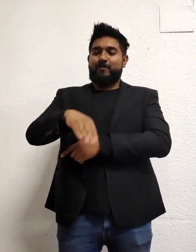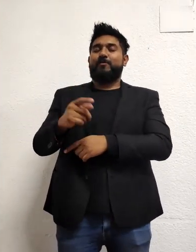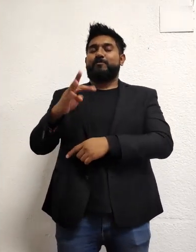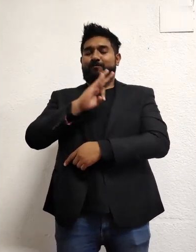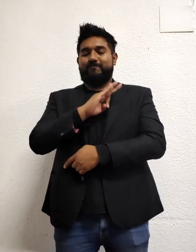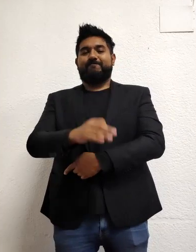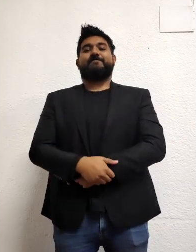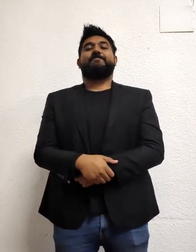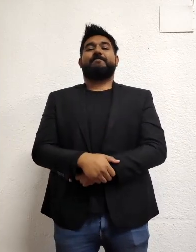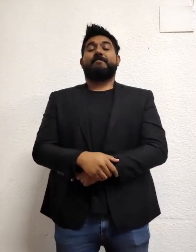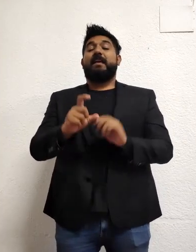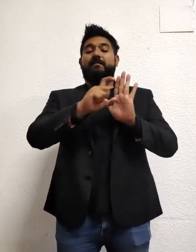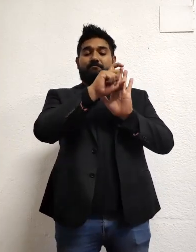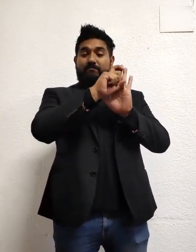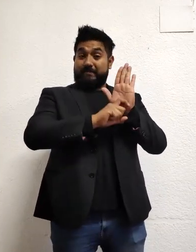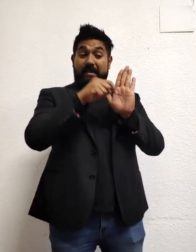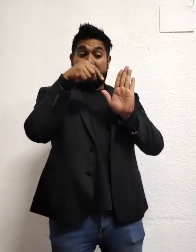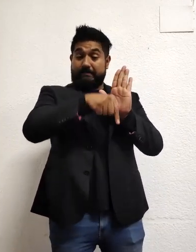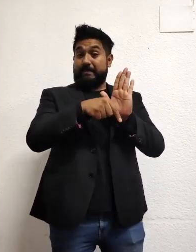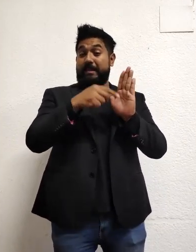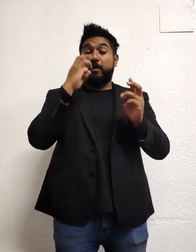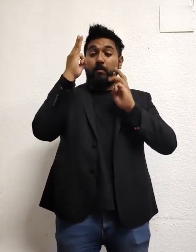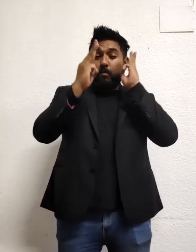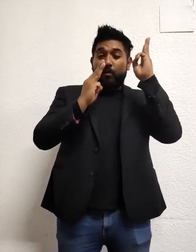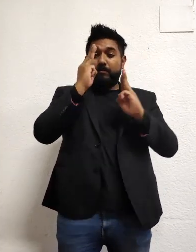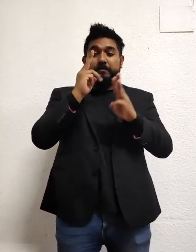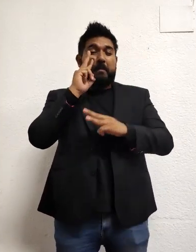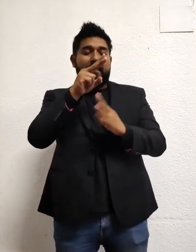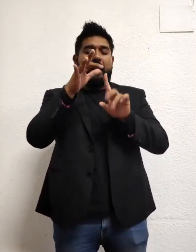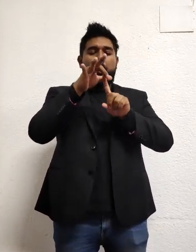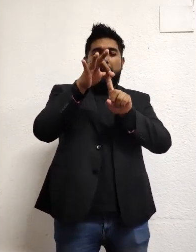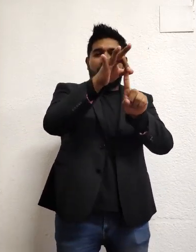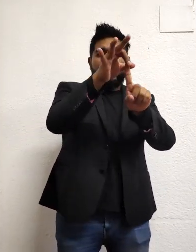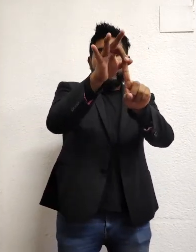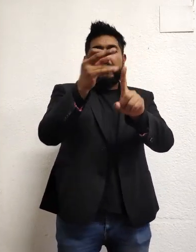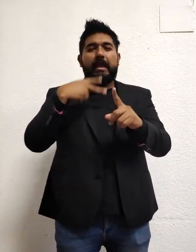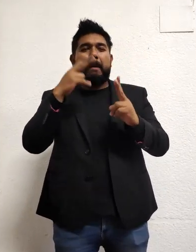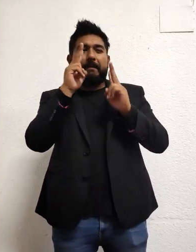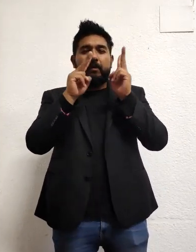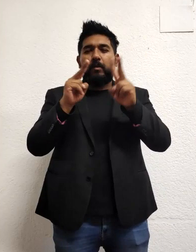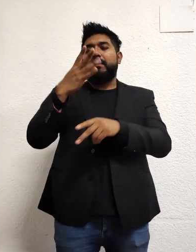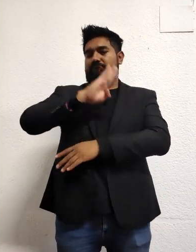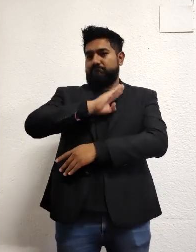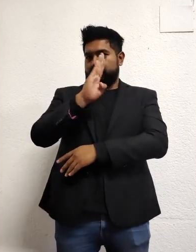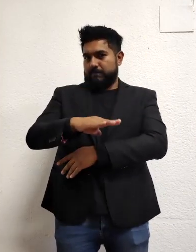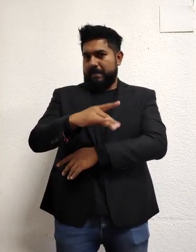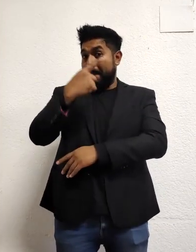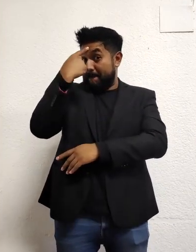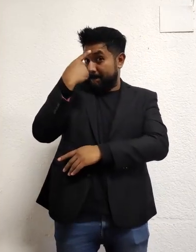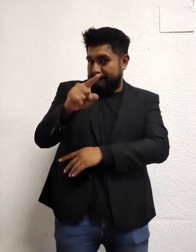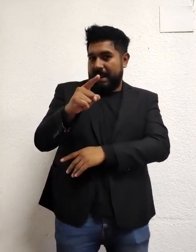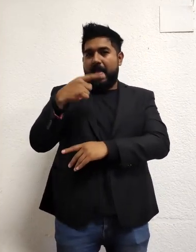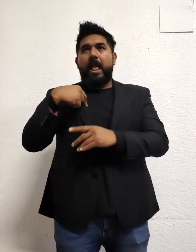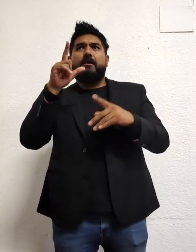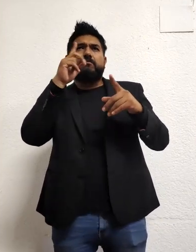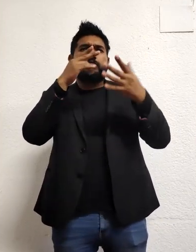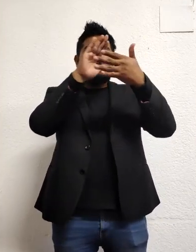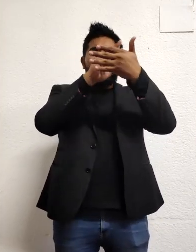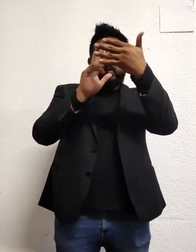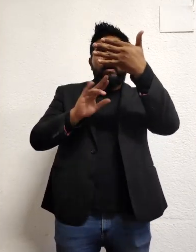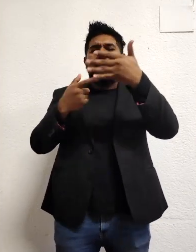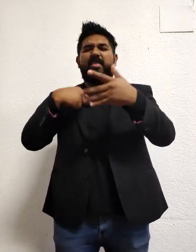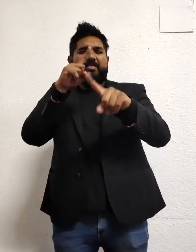muertos. En la cuenta de Instagram del museo podrá encontrar la guía virtual a la muerte, donde encontrará pinturas